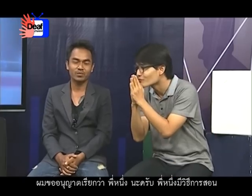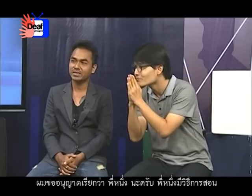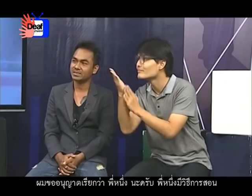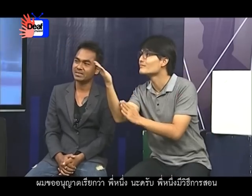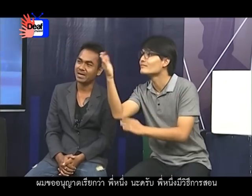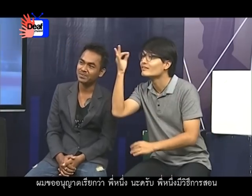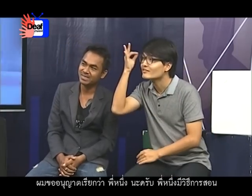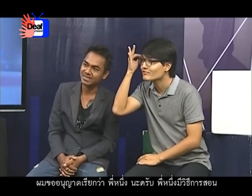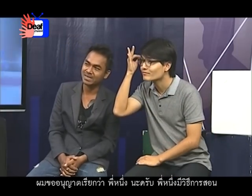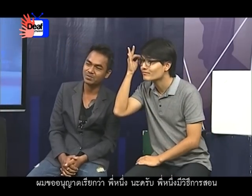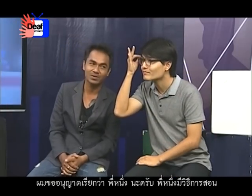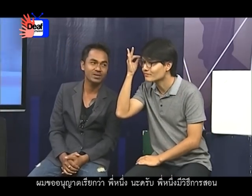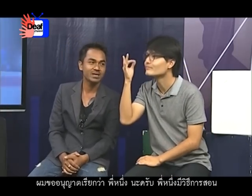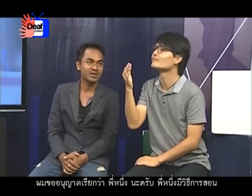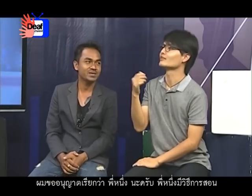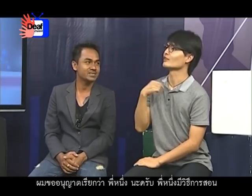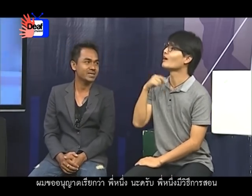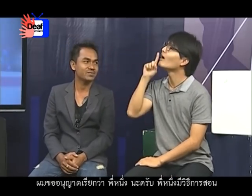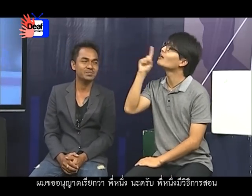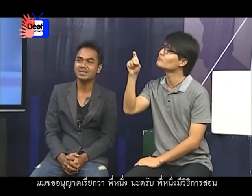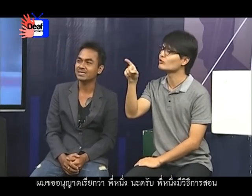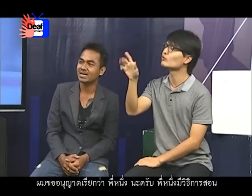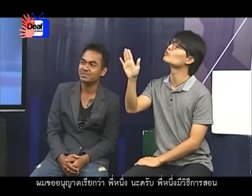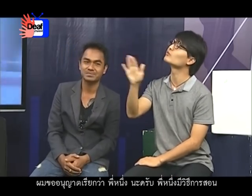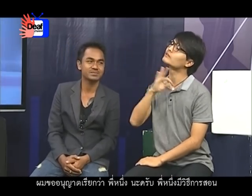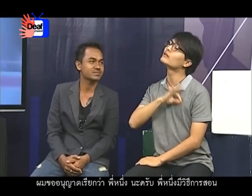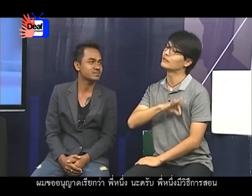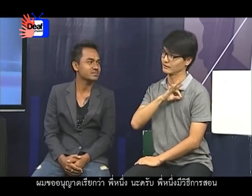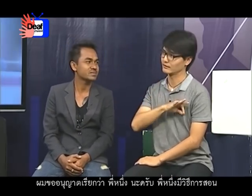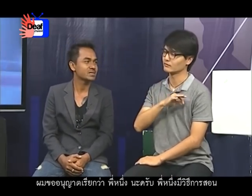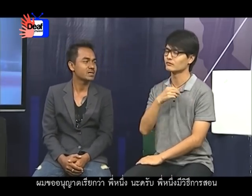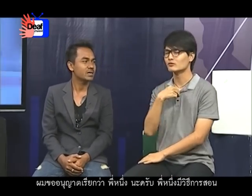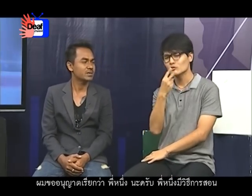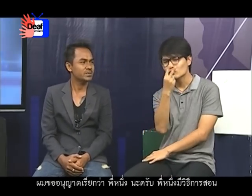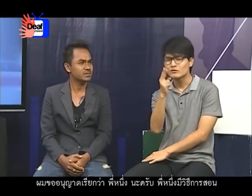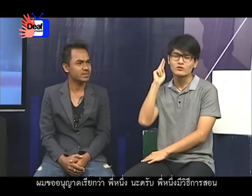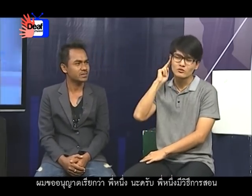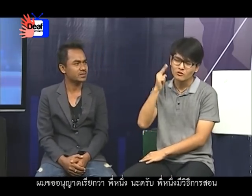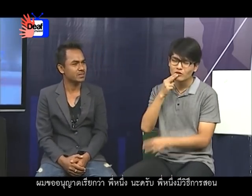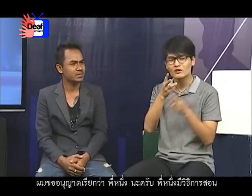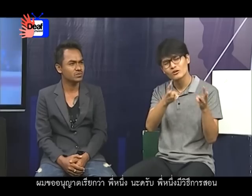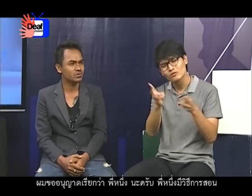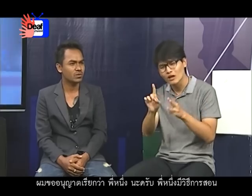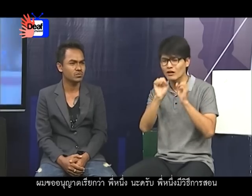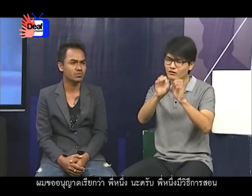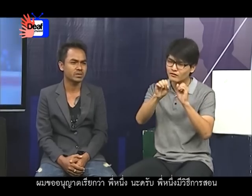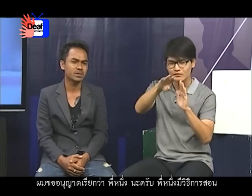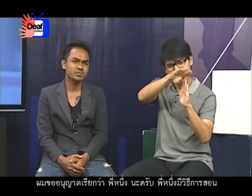โอเคผมขออนุญาตทักทายพี่หนึ่งนะครับพี่หนึ่งครับพี่หนึ่งมีวิธีการสอนให้น้องๆเนี่ยรับรู้น